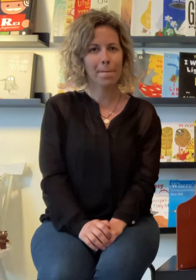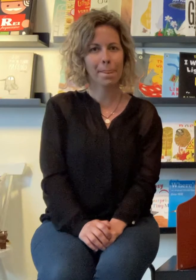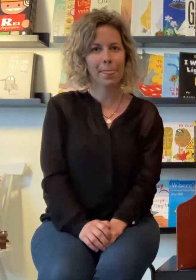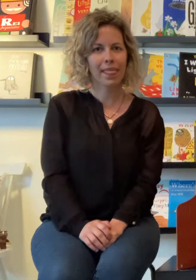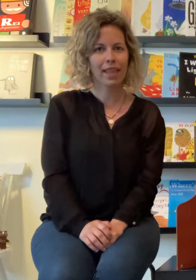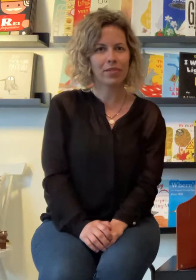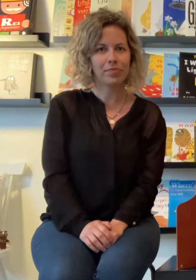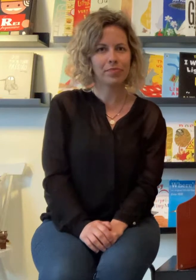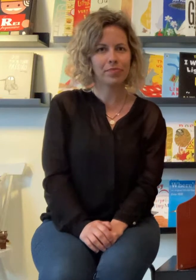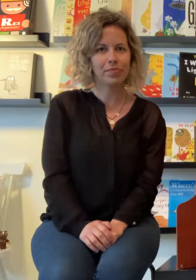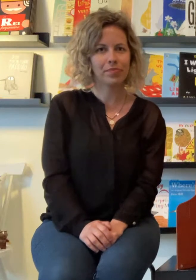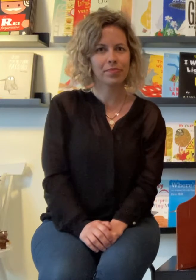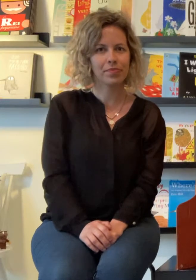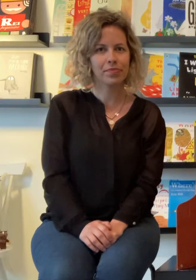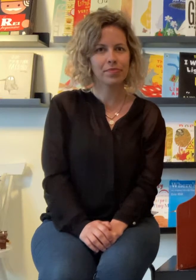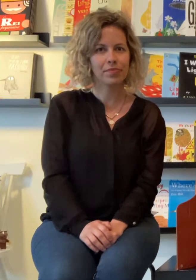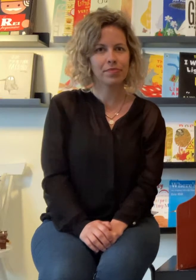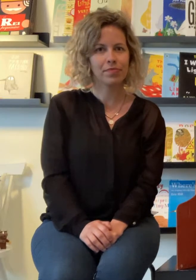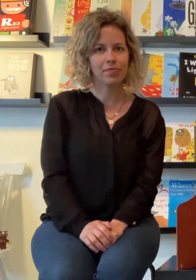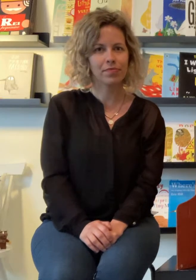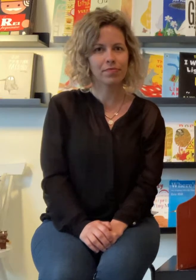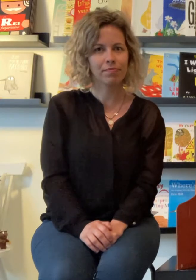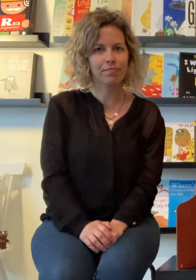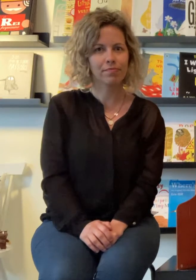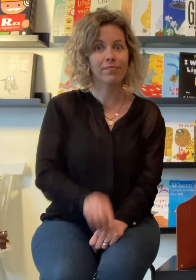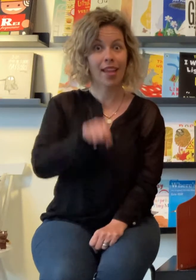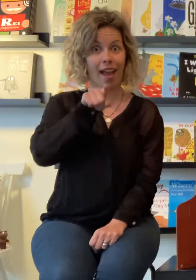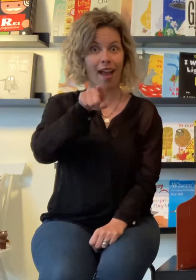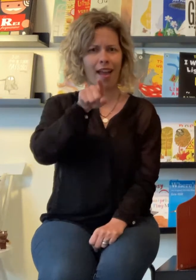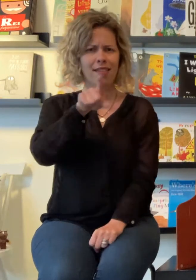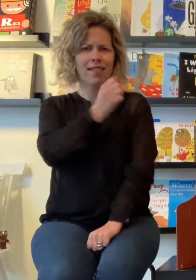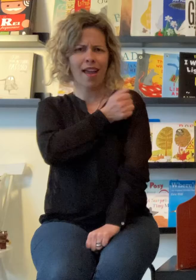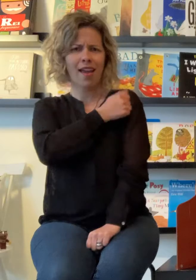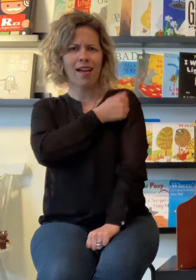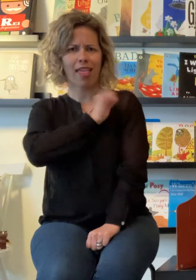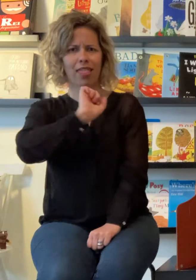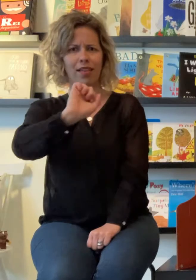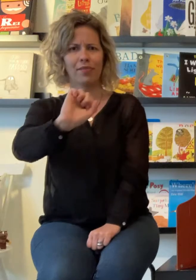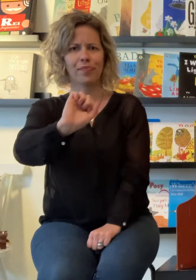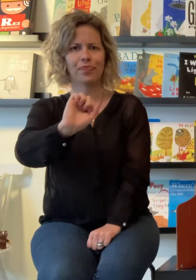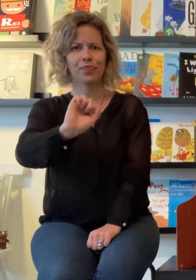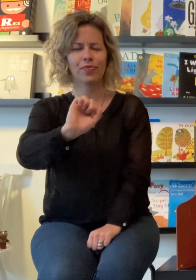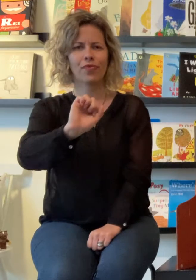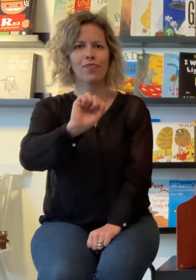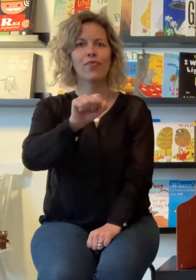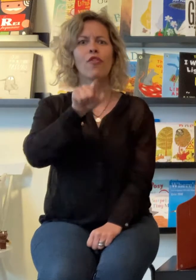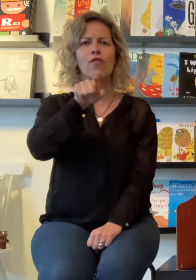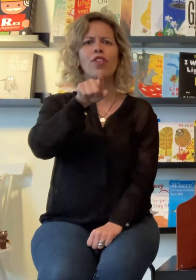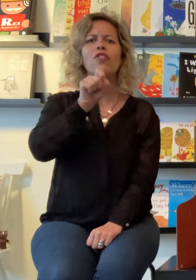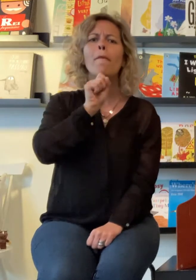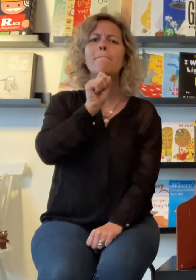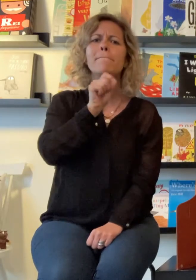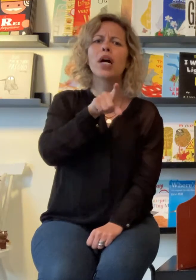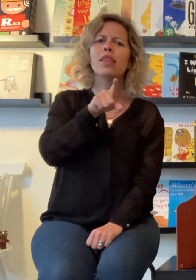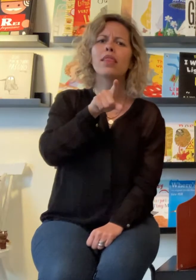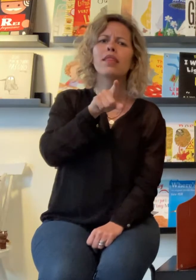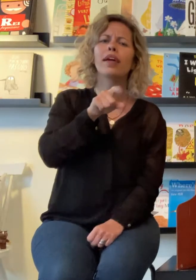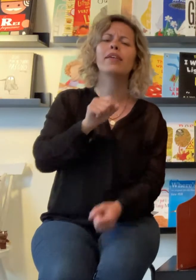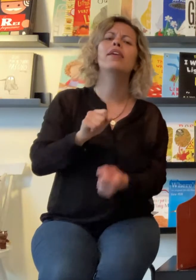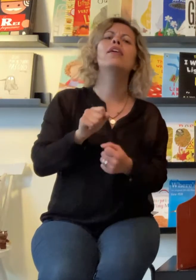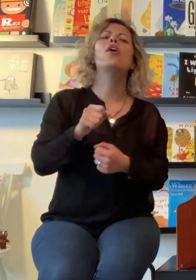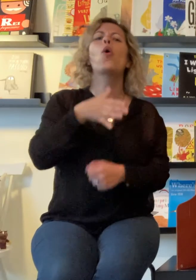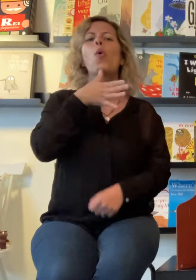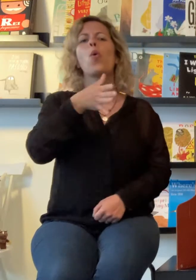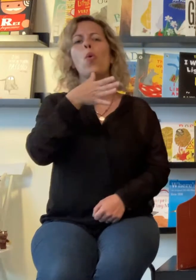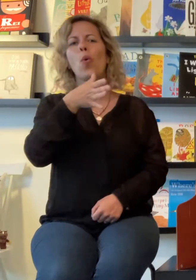Kami Shibai. E enquanto eu leio esta história, a Andreia